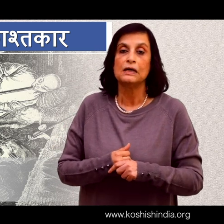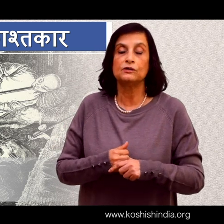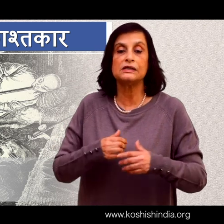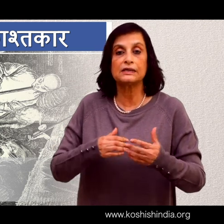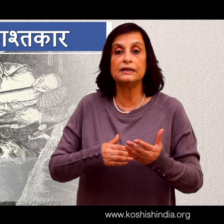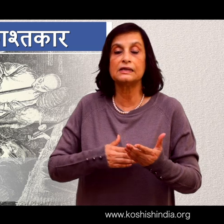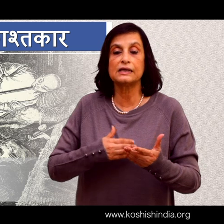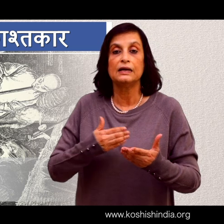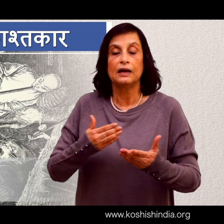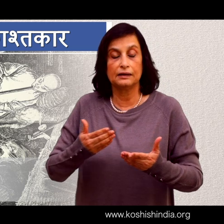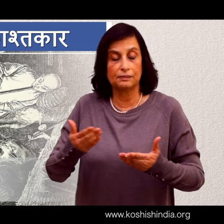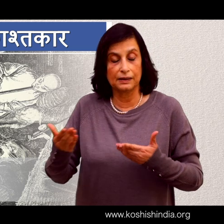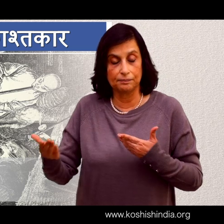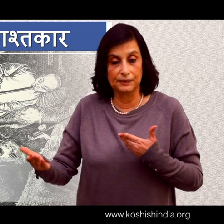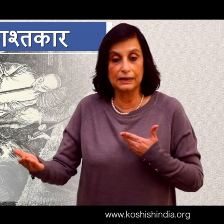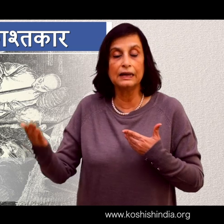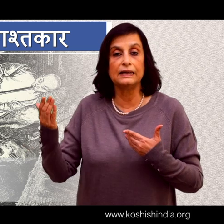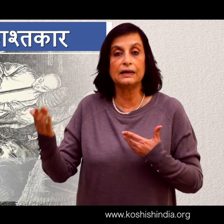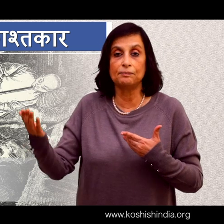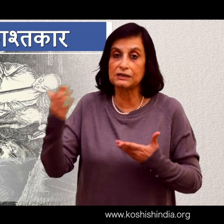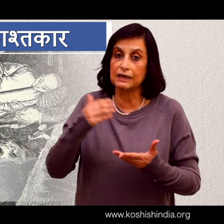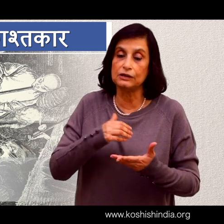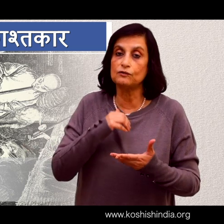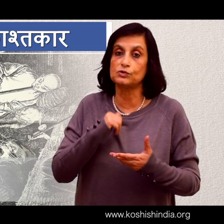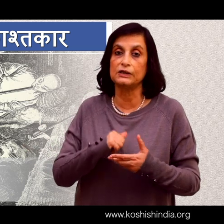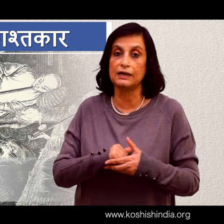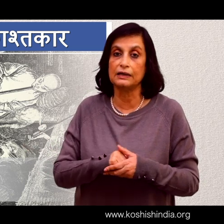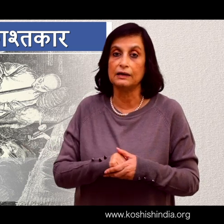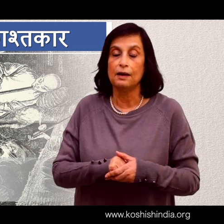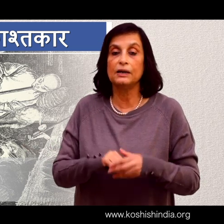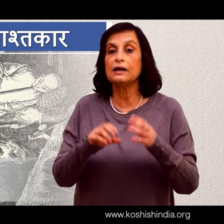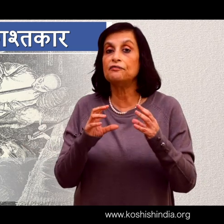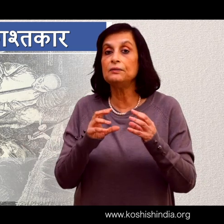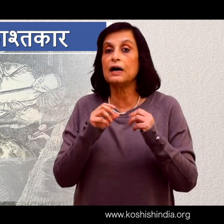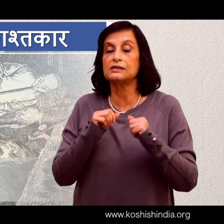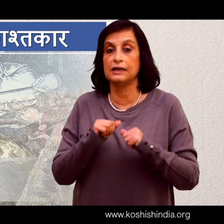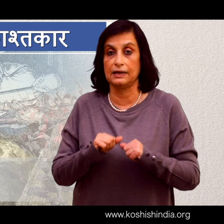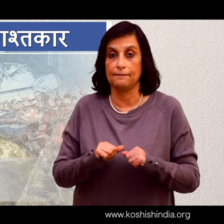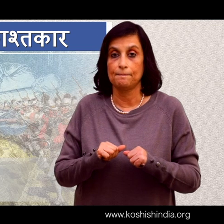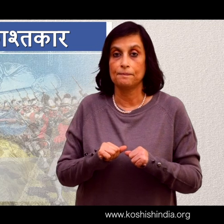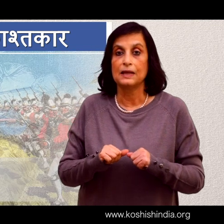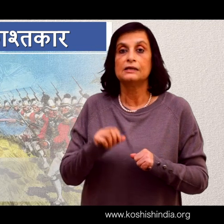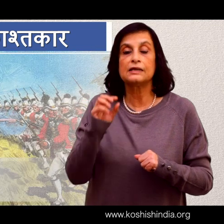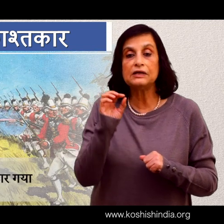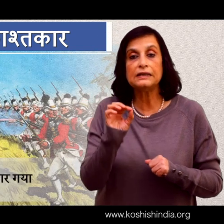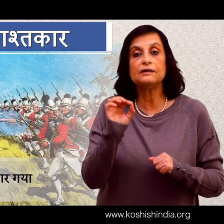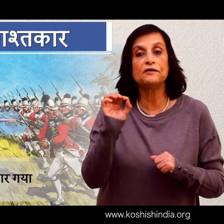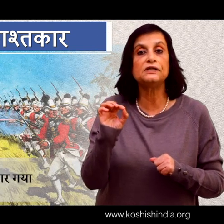कासेवनकररहेथे।इसप्रकारइंग्लैंडने अपनीचांदीपुनःप्राप्तकरली।लेकिन यहअफीमकहाँसेआई?1757में